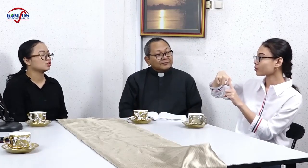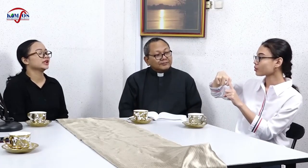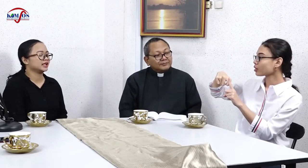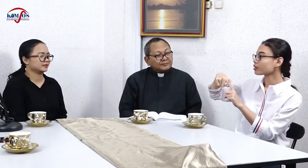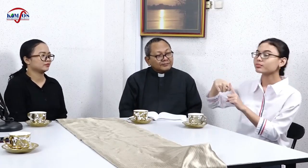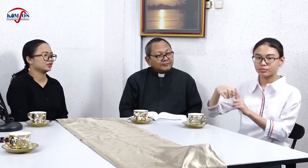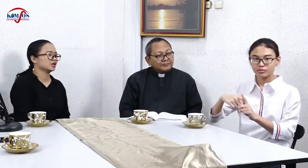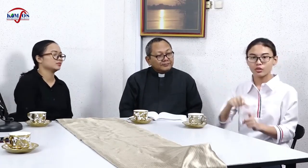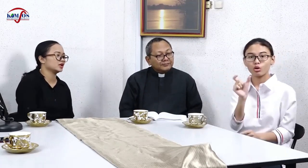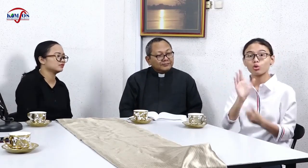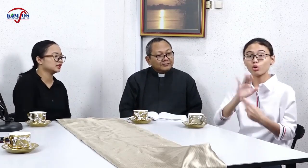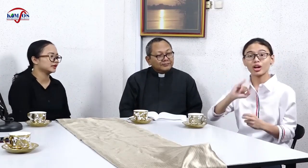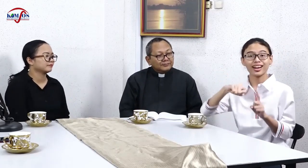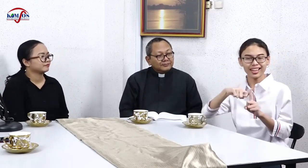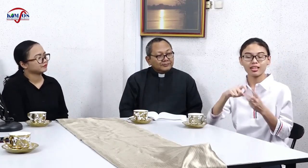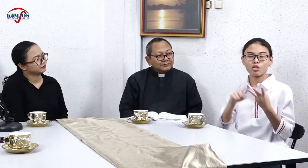unik